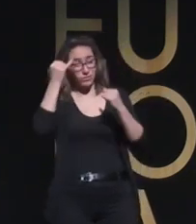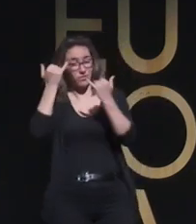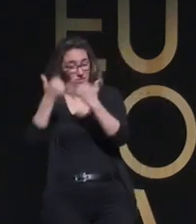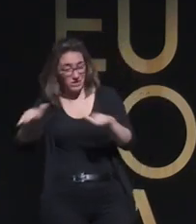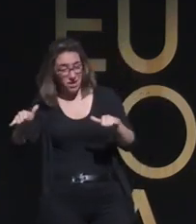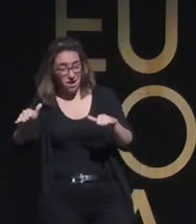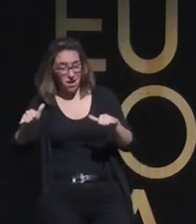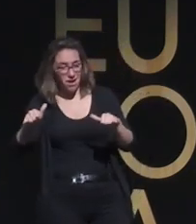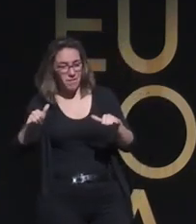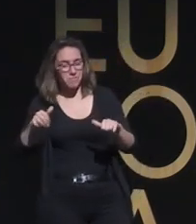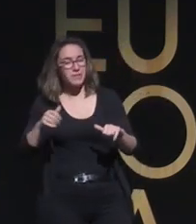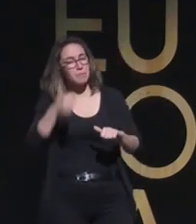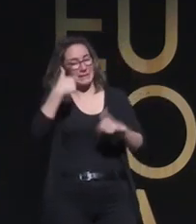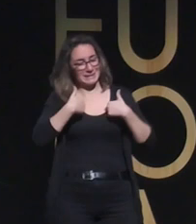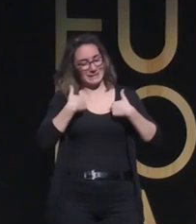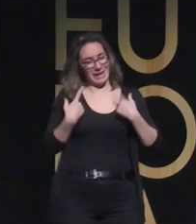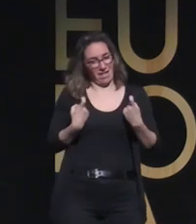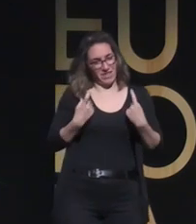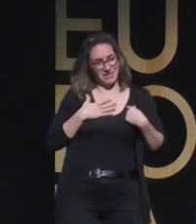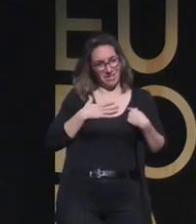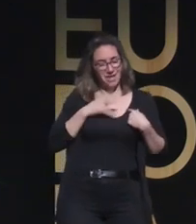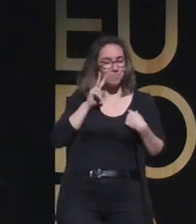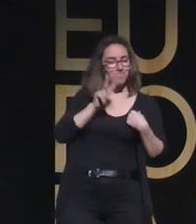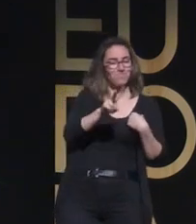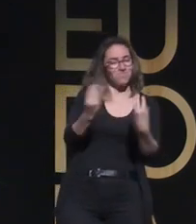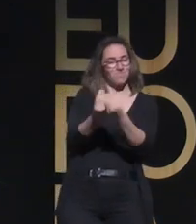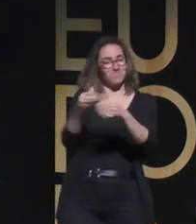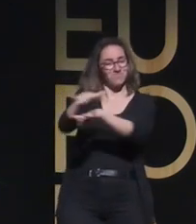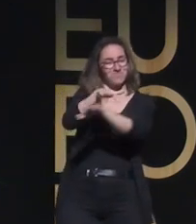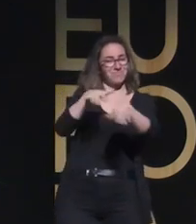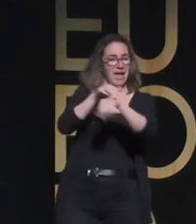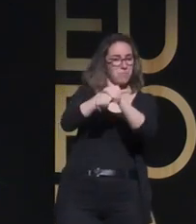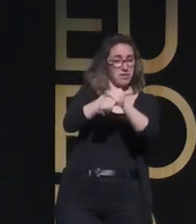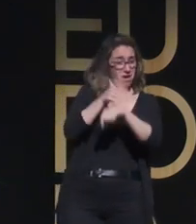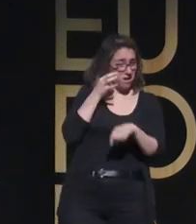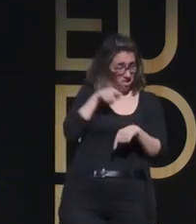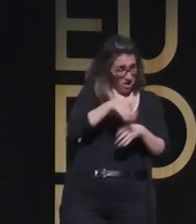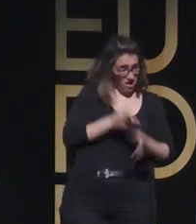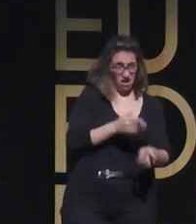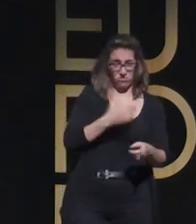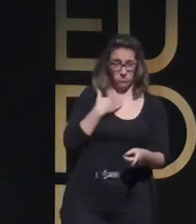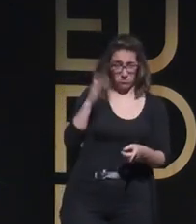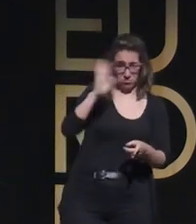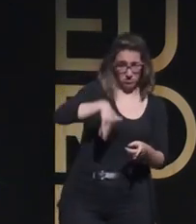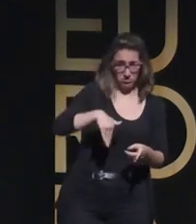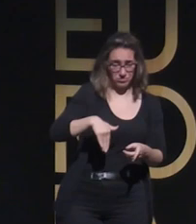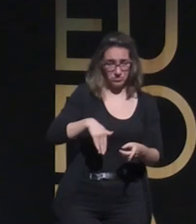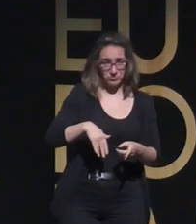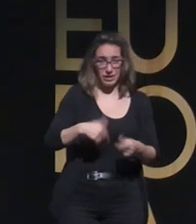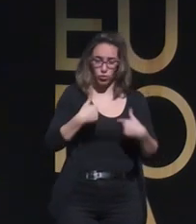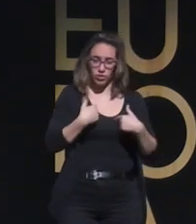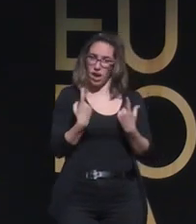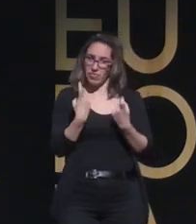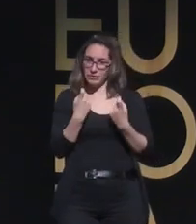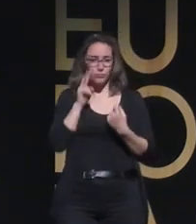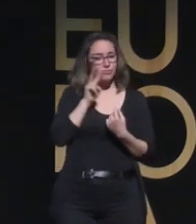del adulto de que socialice y que tenga a sus amigas, que no son sus amigas si a ella no le apetece, y es más nuestra necesidad de su soledad,